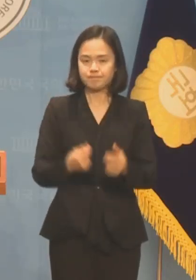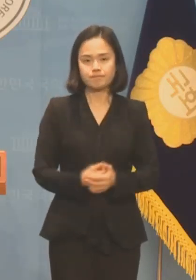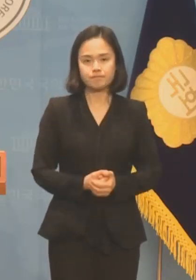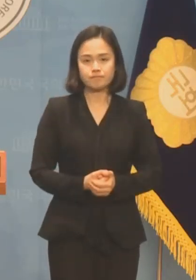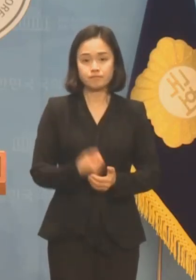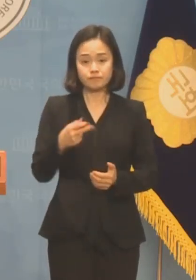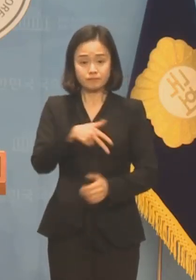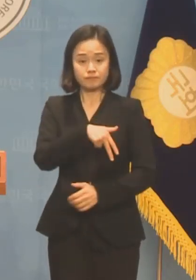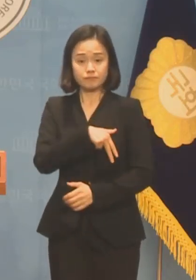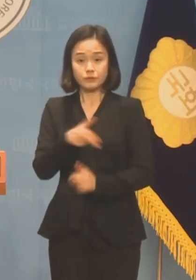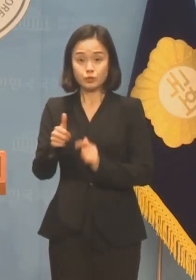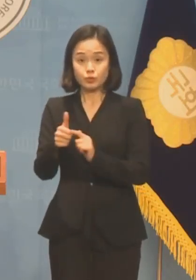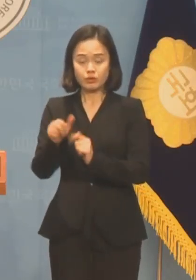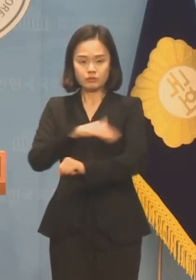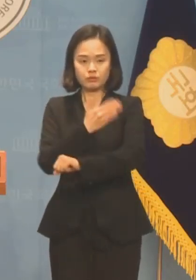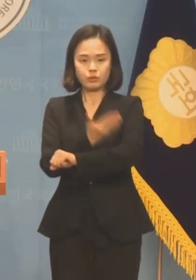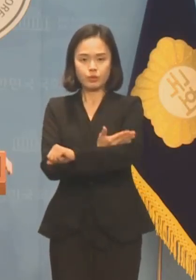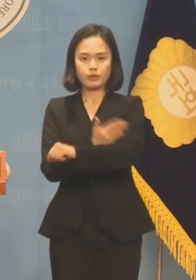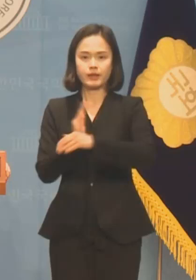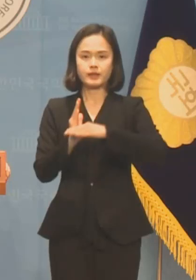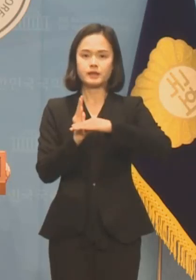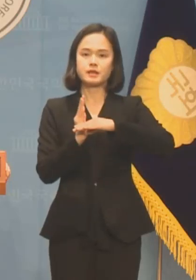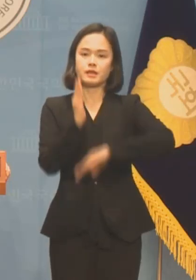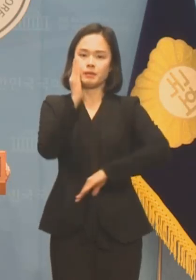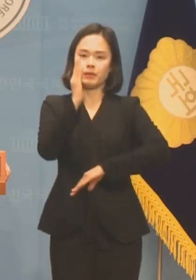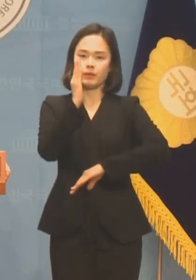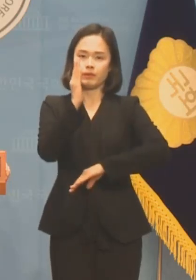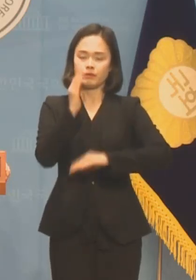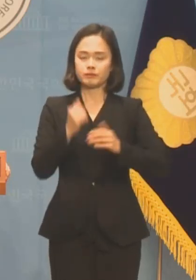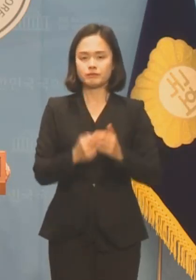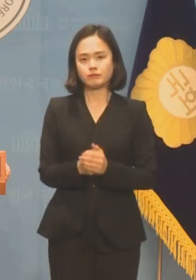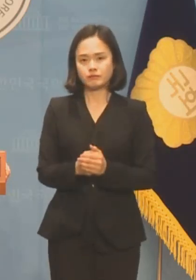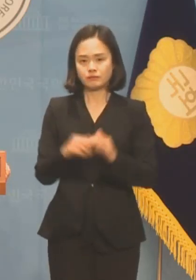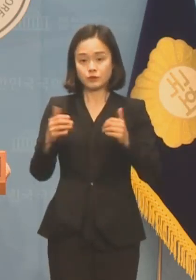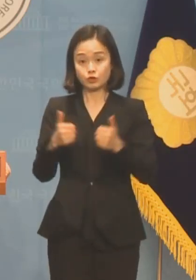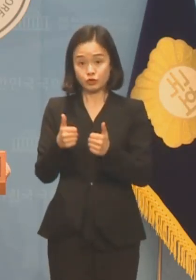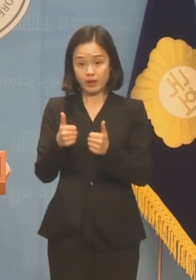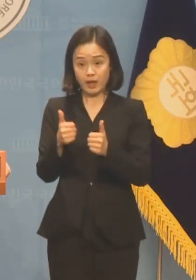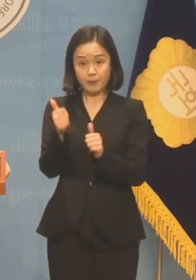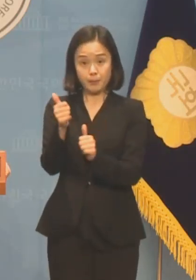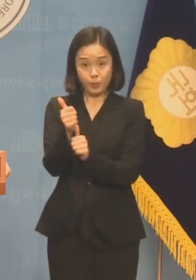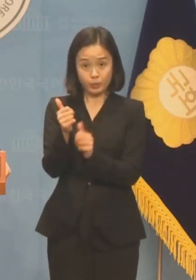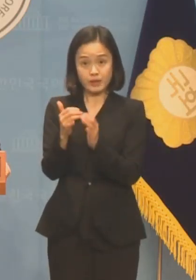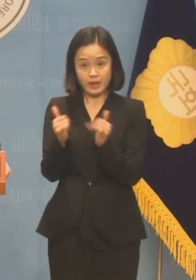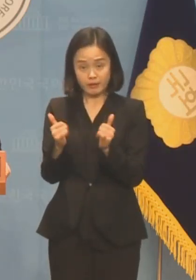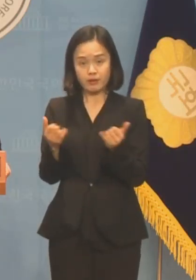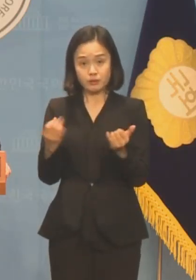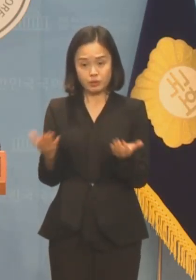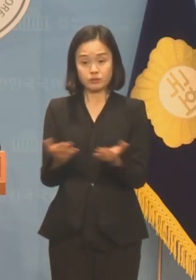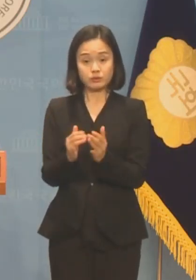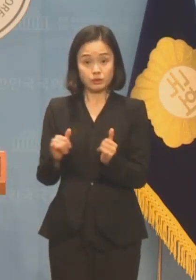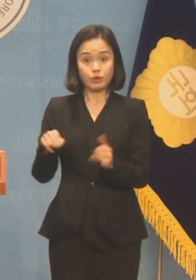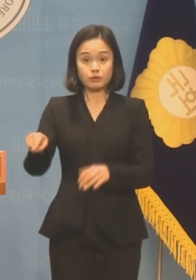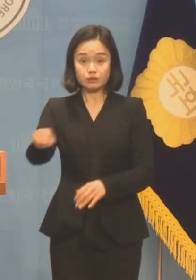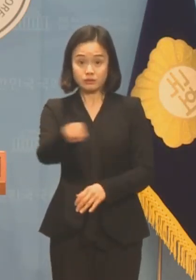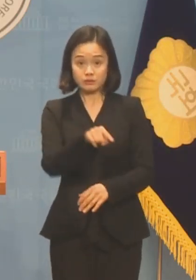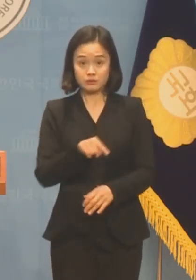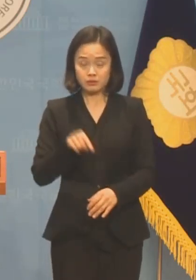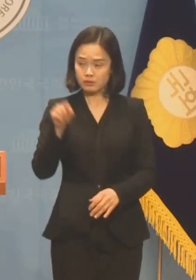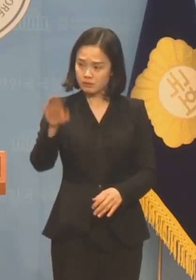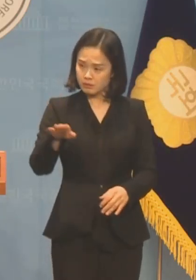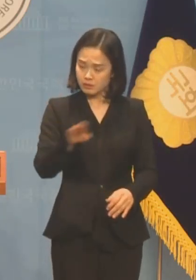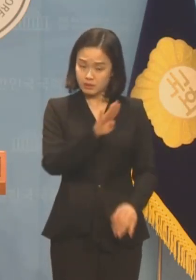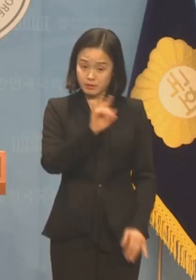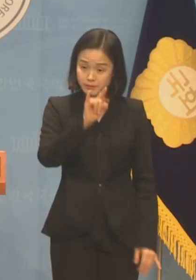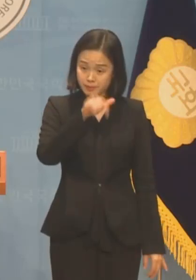국회의원이라는 권한을 남용하여 보좌관 및 국회 직원들에게 범죄단체 조직 출범을 홍보할 수